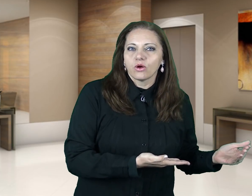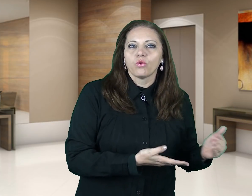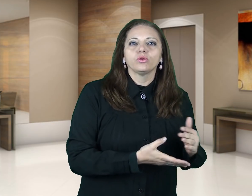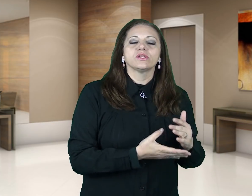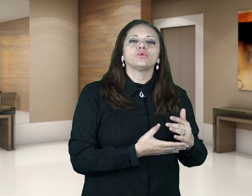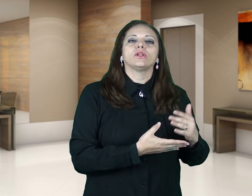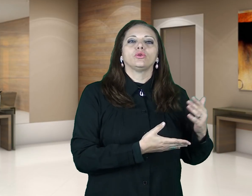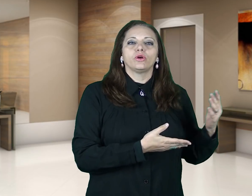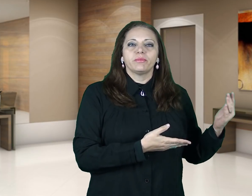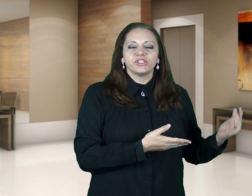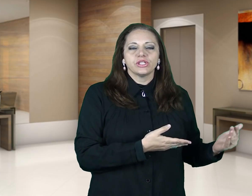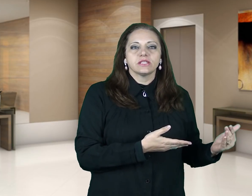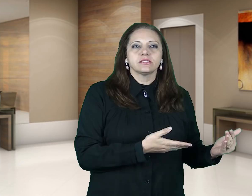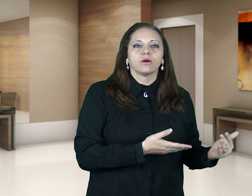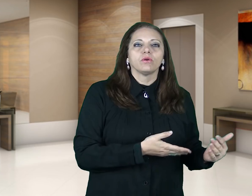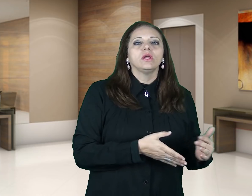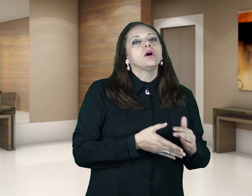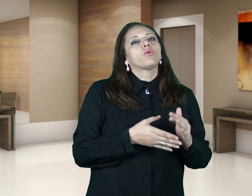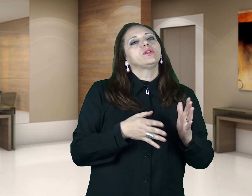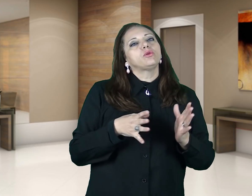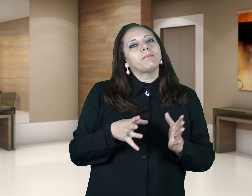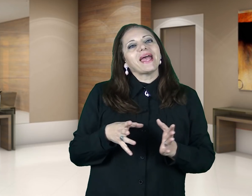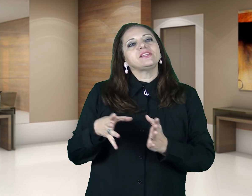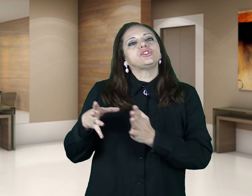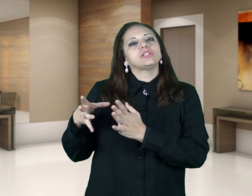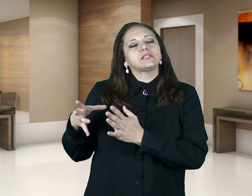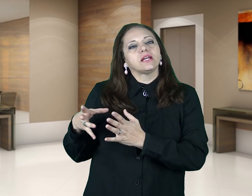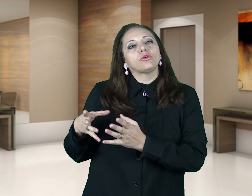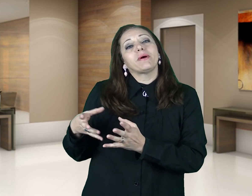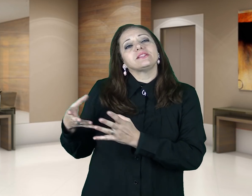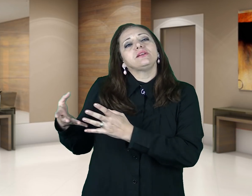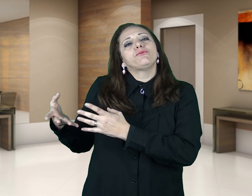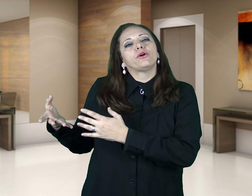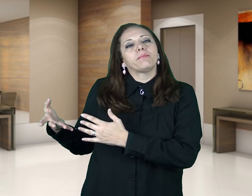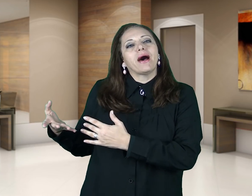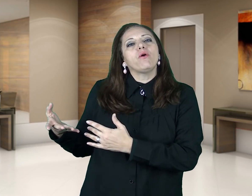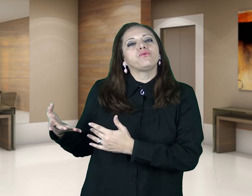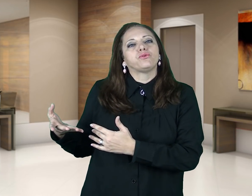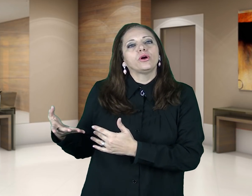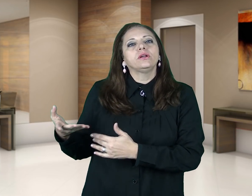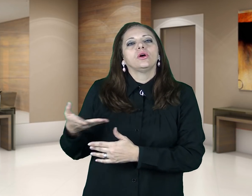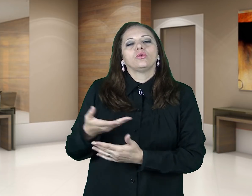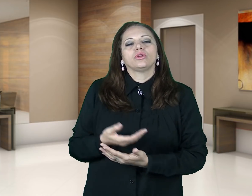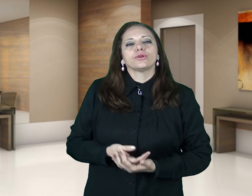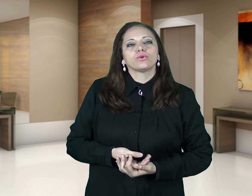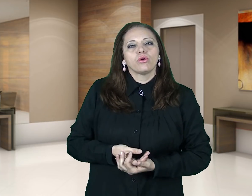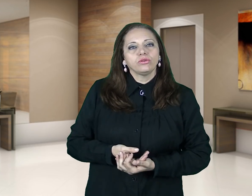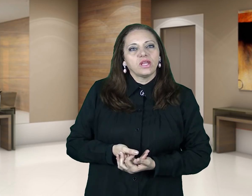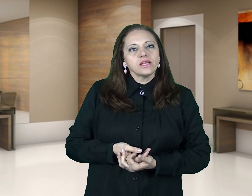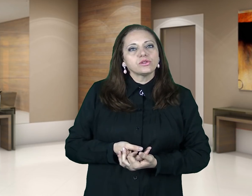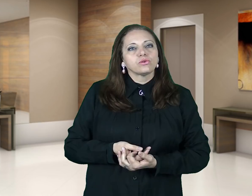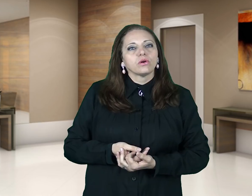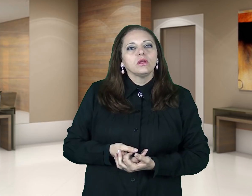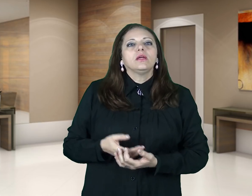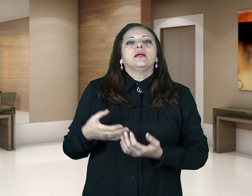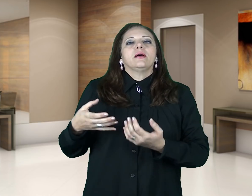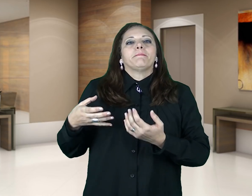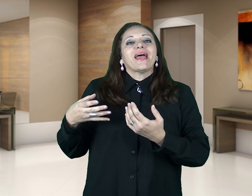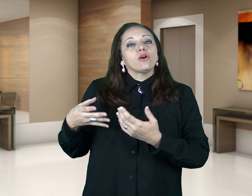padronização ou da sua normatização. Quanto mais distante ou mais informal for o nosso contexto,